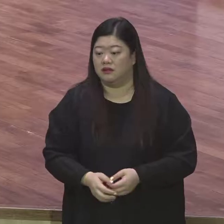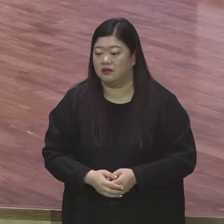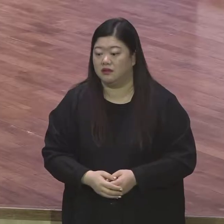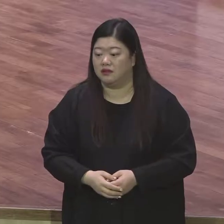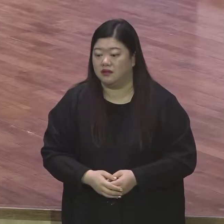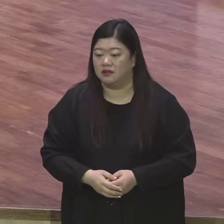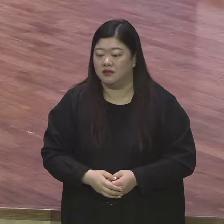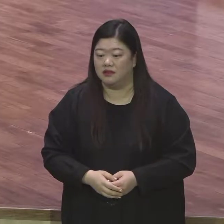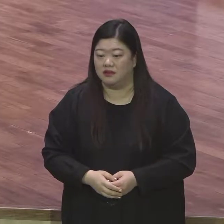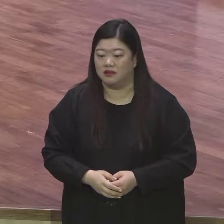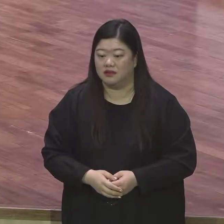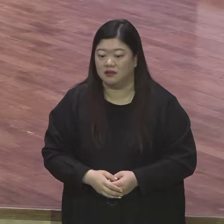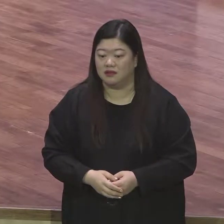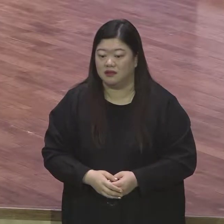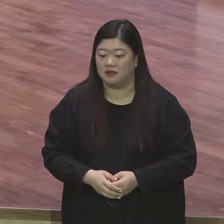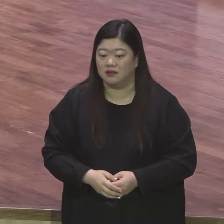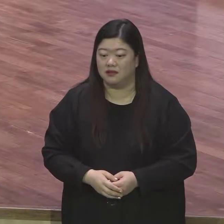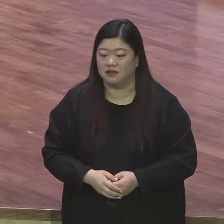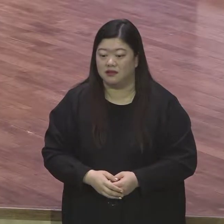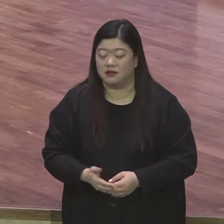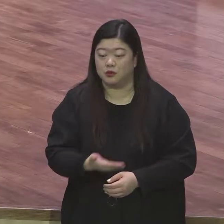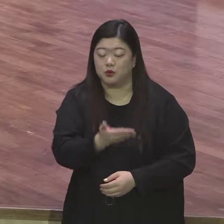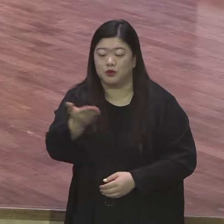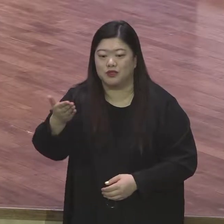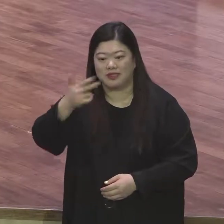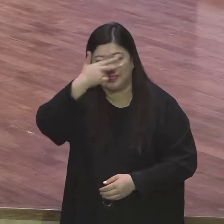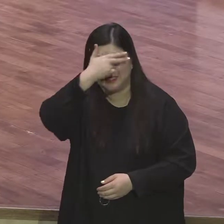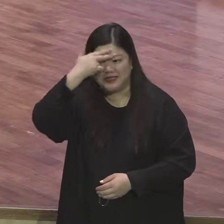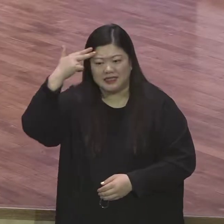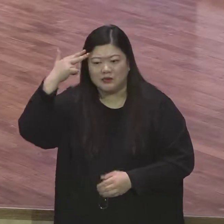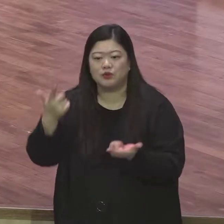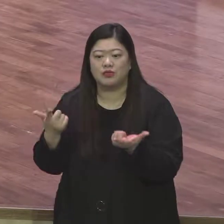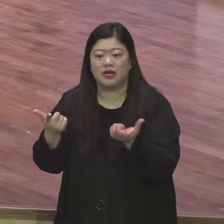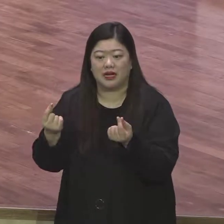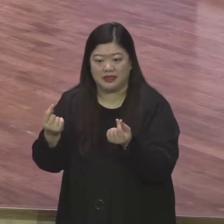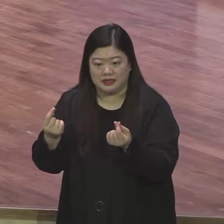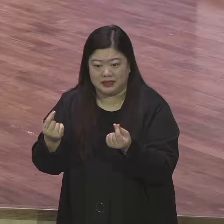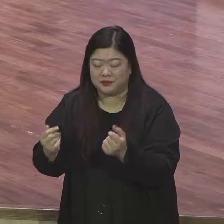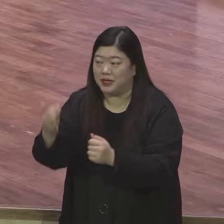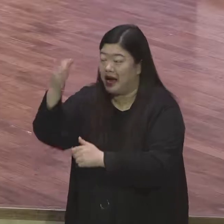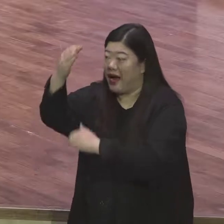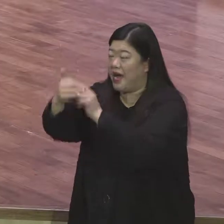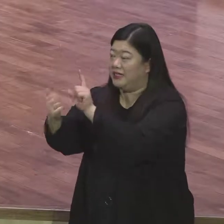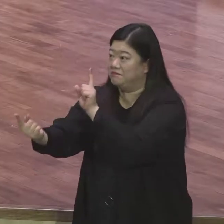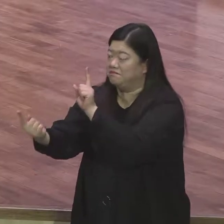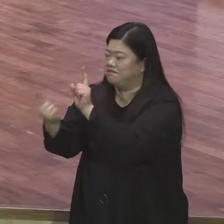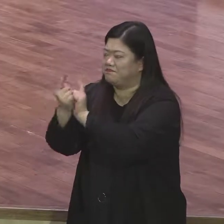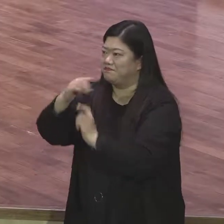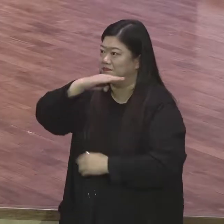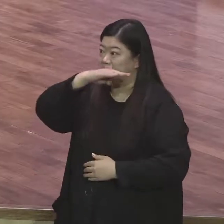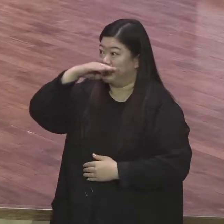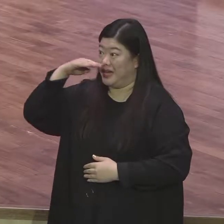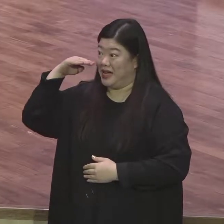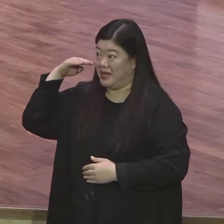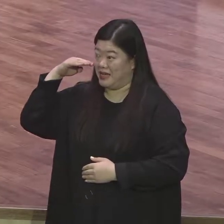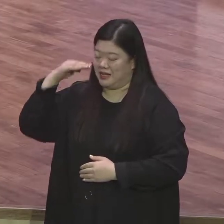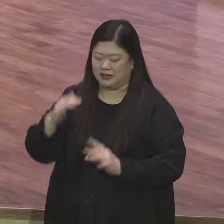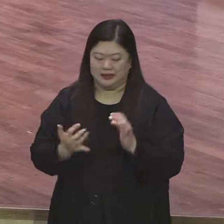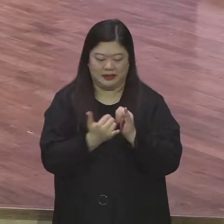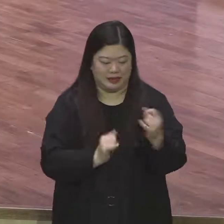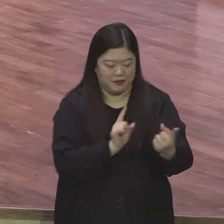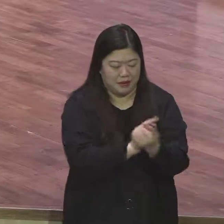우리 영계 성도 여러분, 디모데처럼 하나님 앞과 사람 앞에서